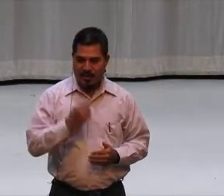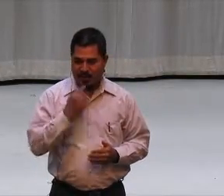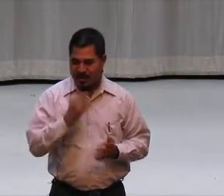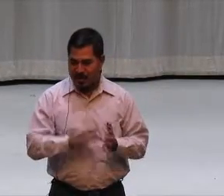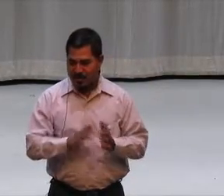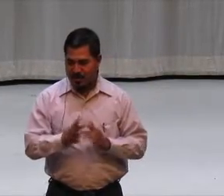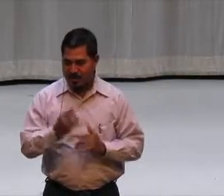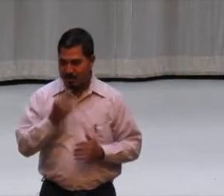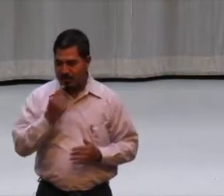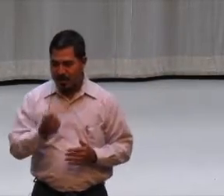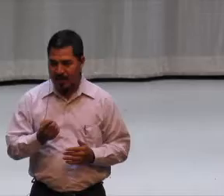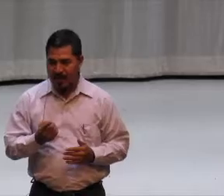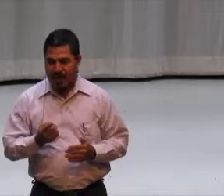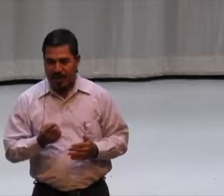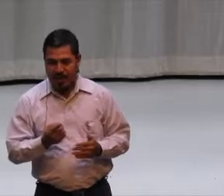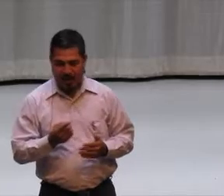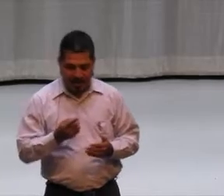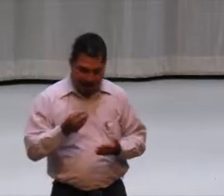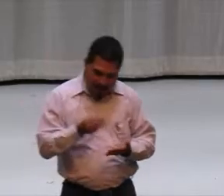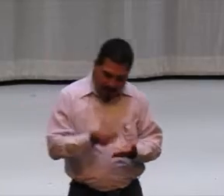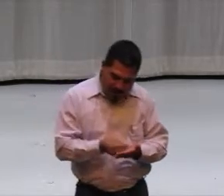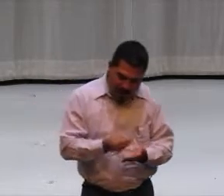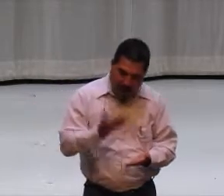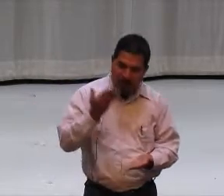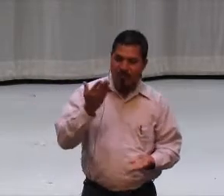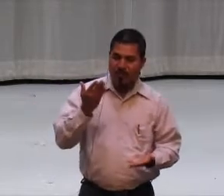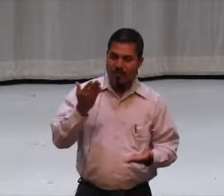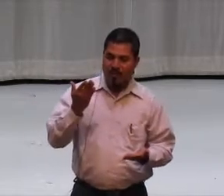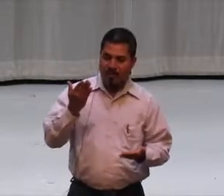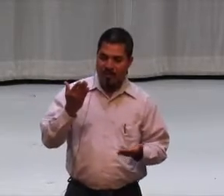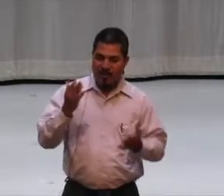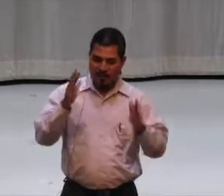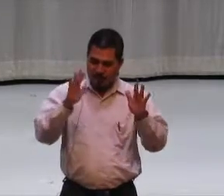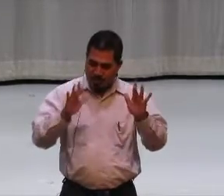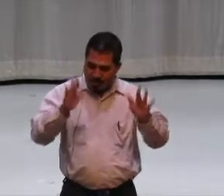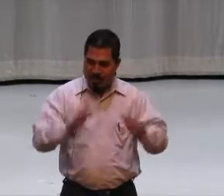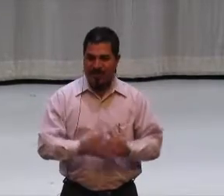dice la palabra también, que es rico en su gracia.